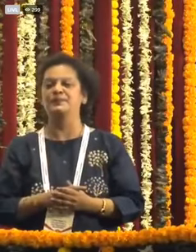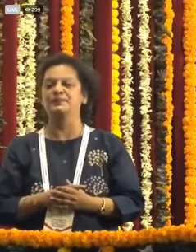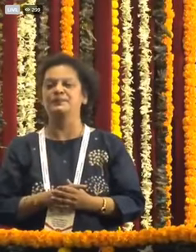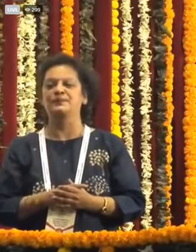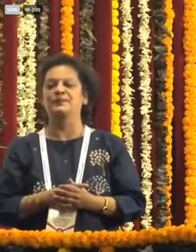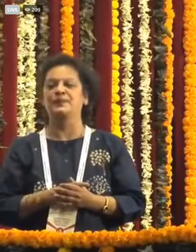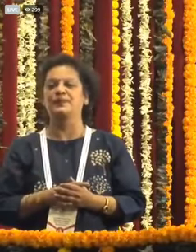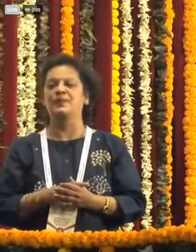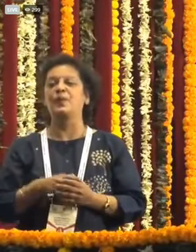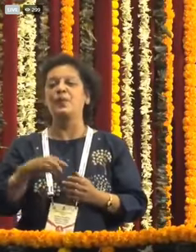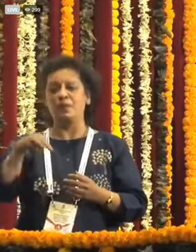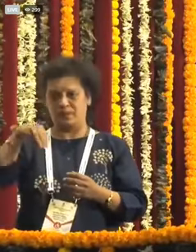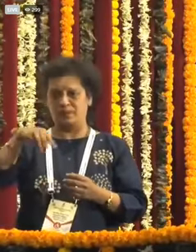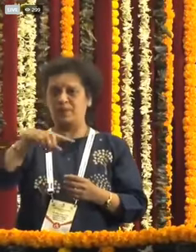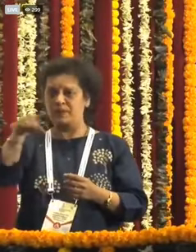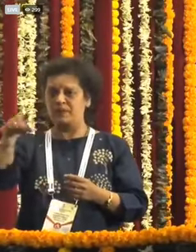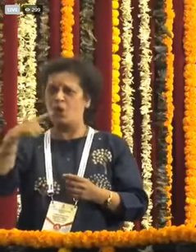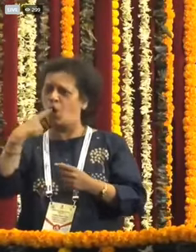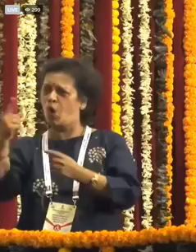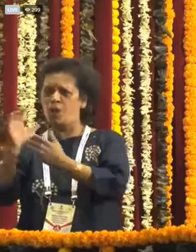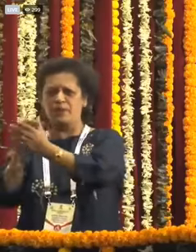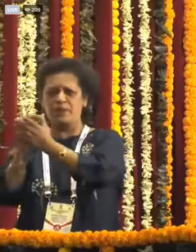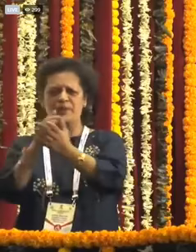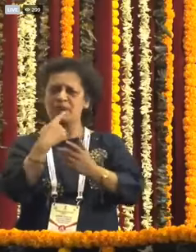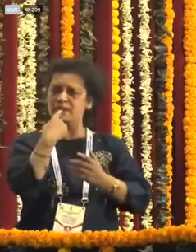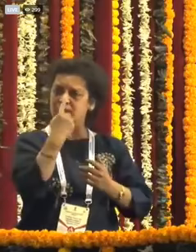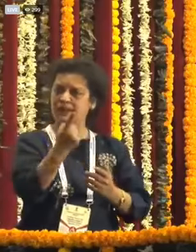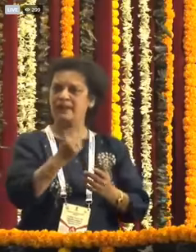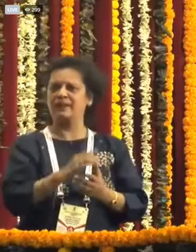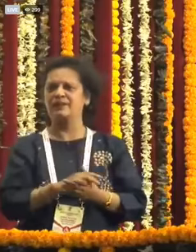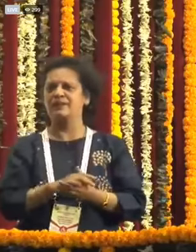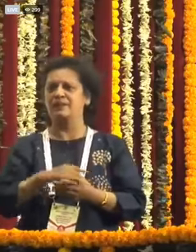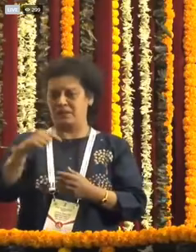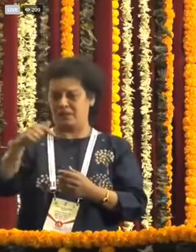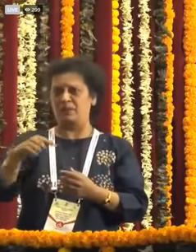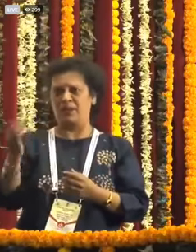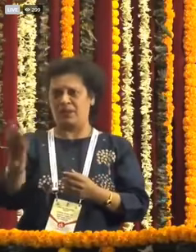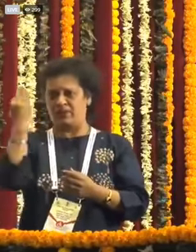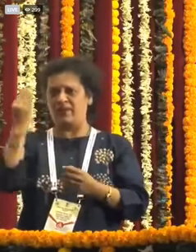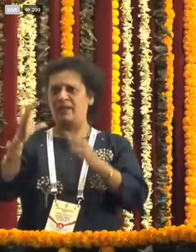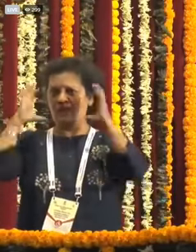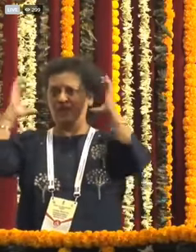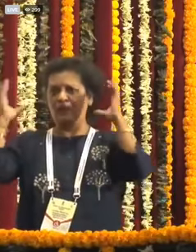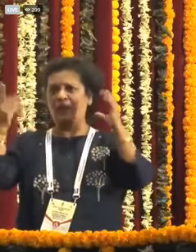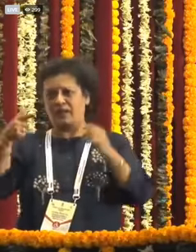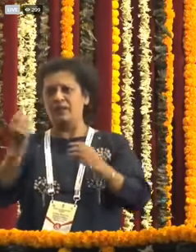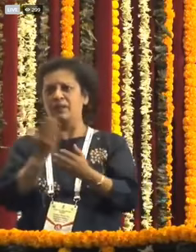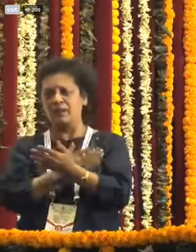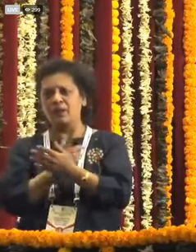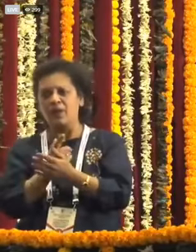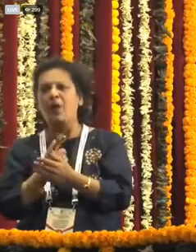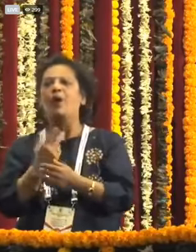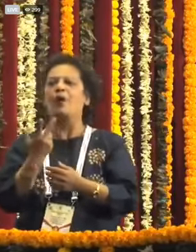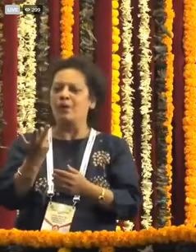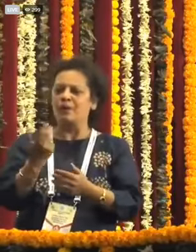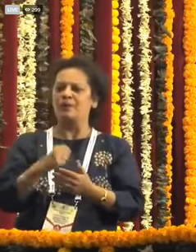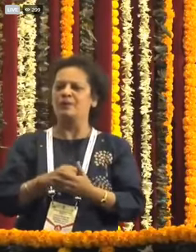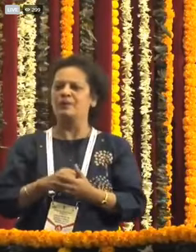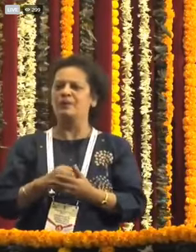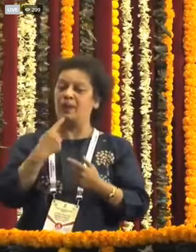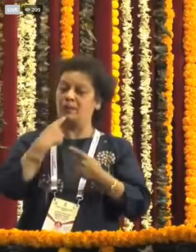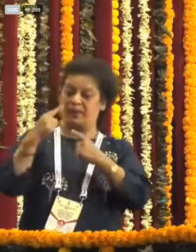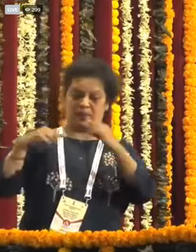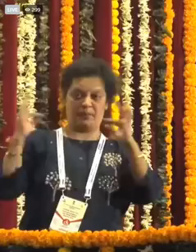आपल्या मंत्रिमंडळातल्या सहकाऱ्यांना सांगितलं की आपल्याला हे मंत्रालय स्थापन करायचं आहे तातडीने कॅबिनेटमध्ये निर्णय